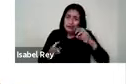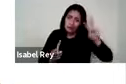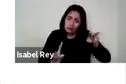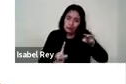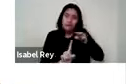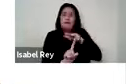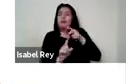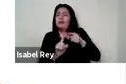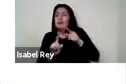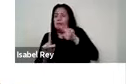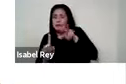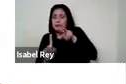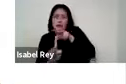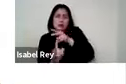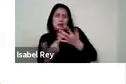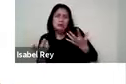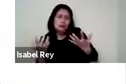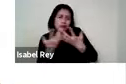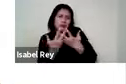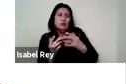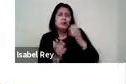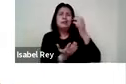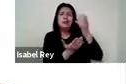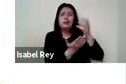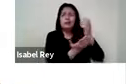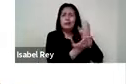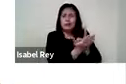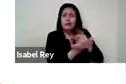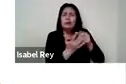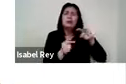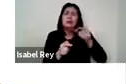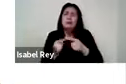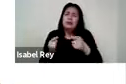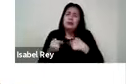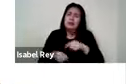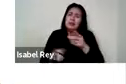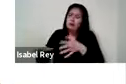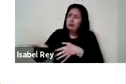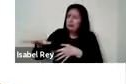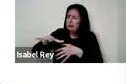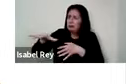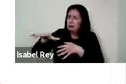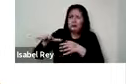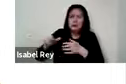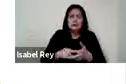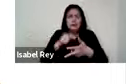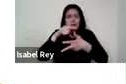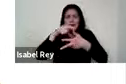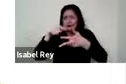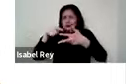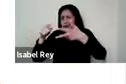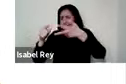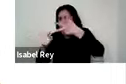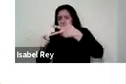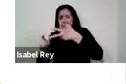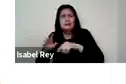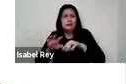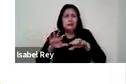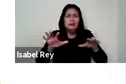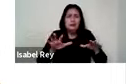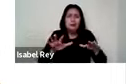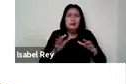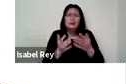transversal, articulado al currículo nacional, pero contextualizado a mi medio, tres espacios,